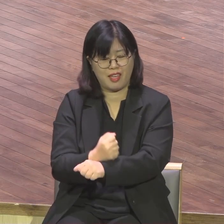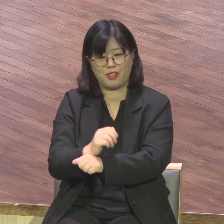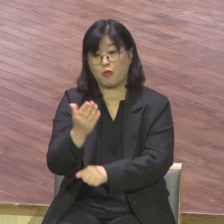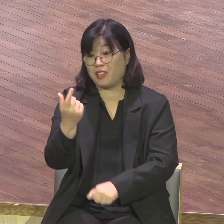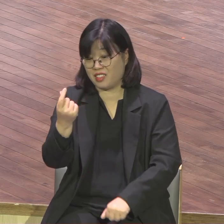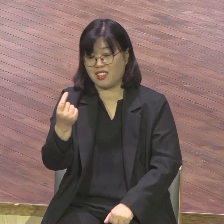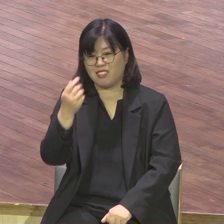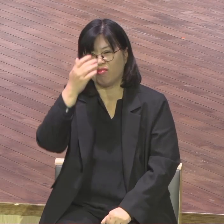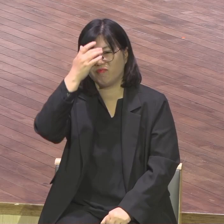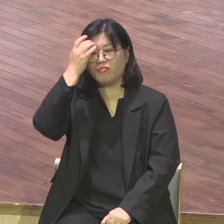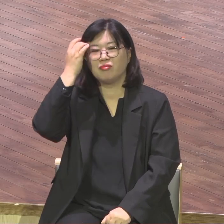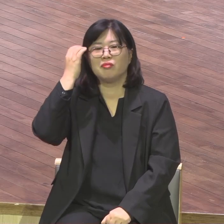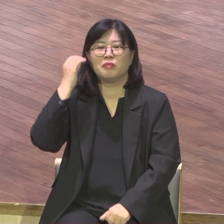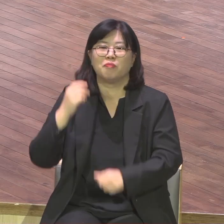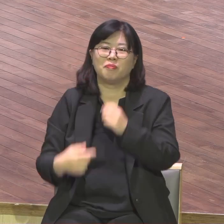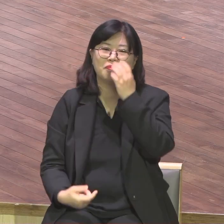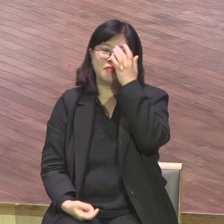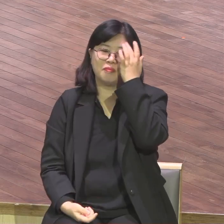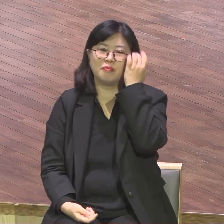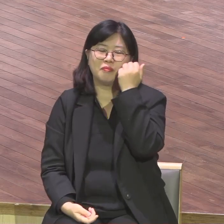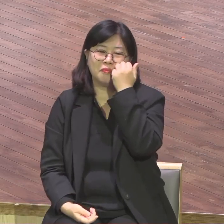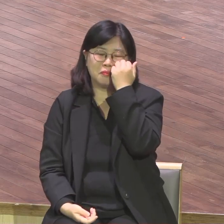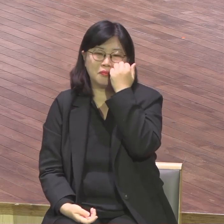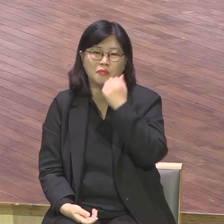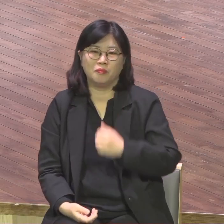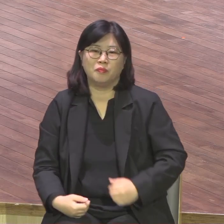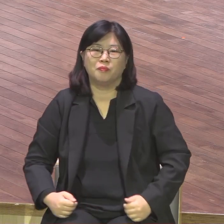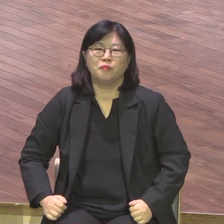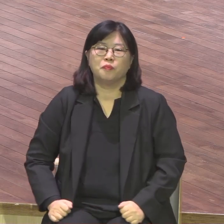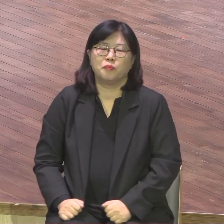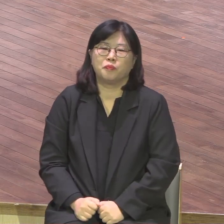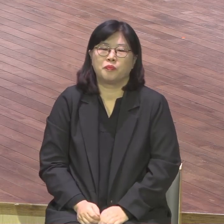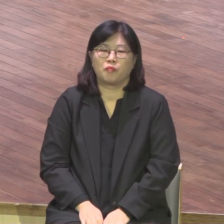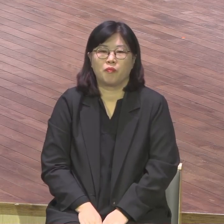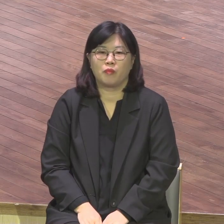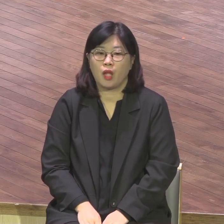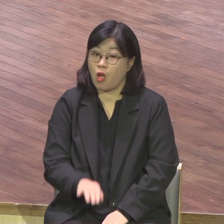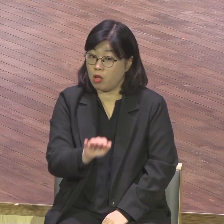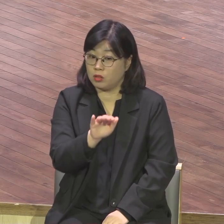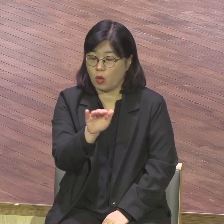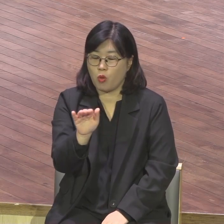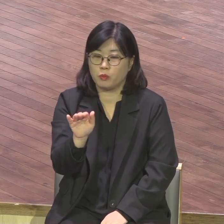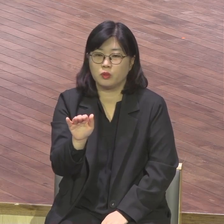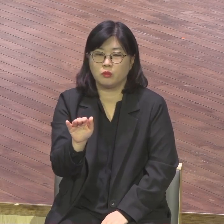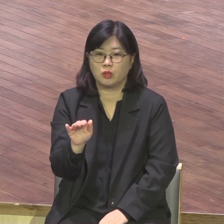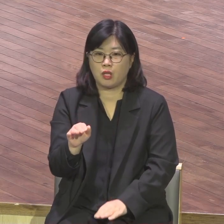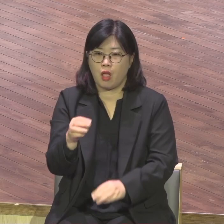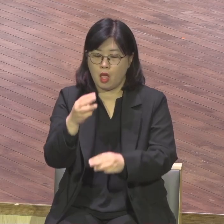선교 현장이 되어야 된다라는 말씀입니다. 영계의 모든 성도들,